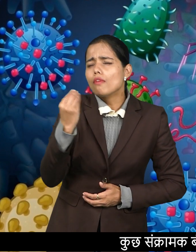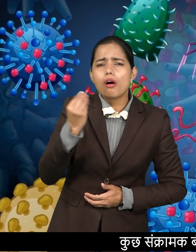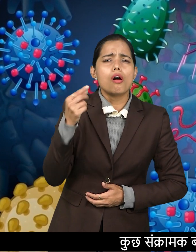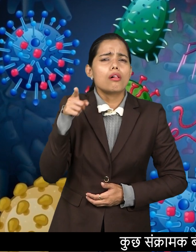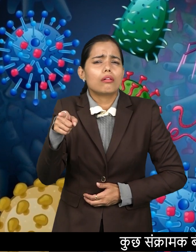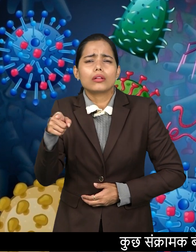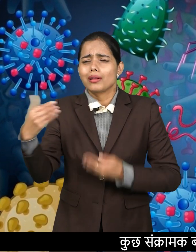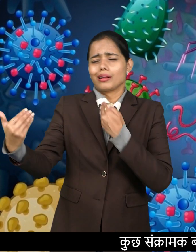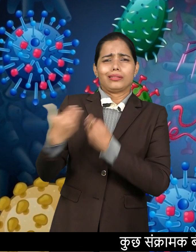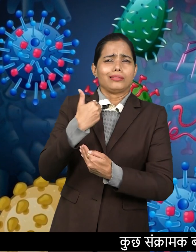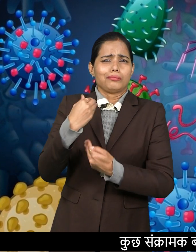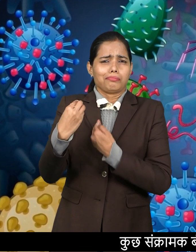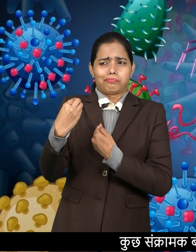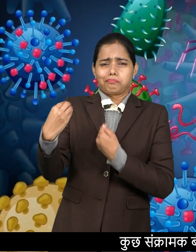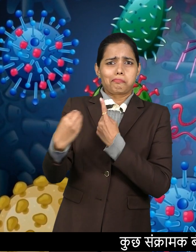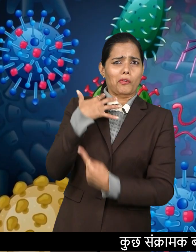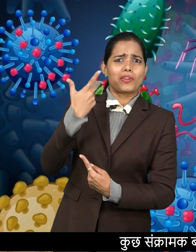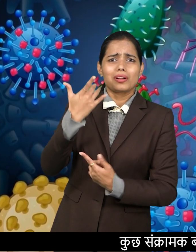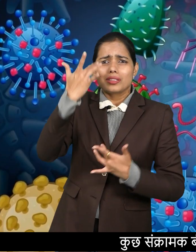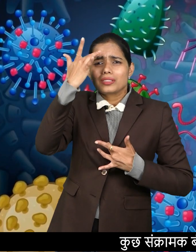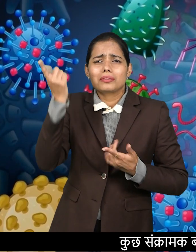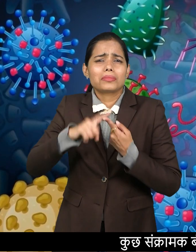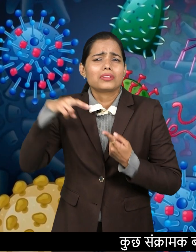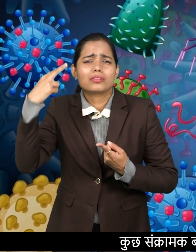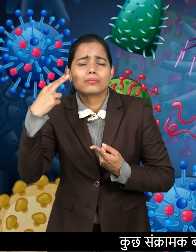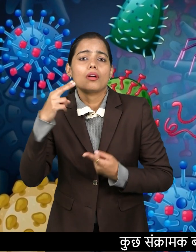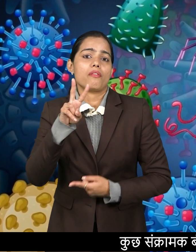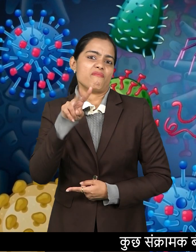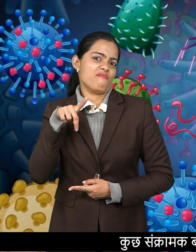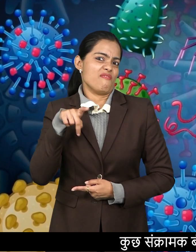कुछ संक्रामक बीमारियां हवा में मौजूद वायरस से होती है।